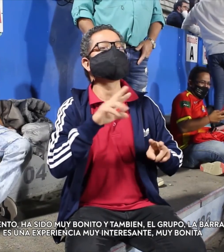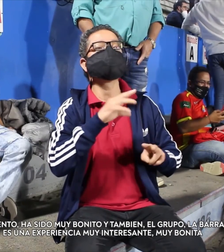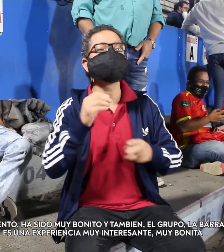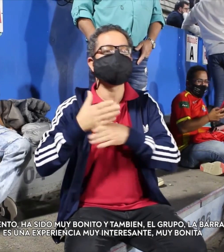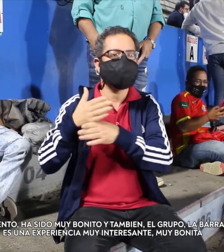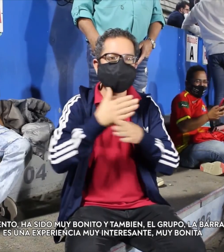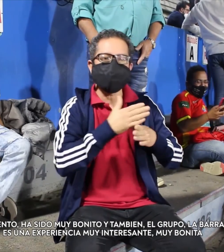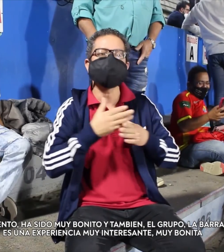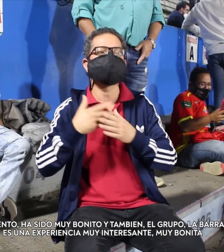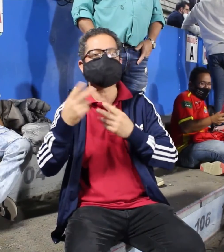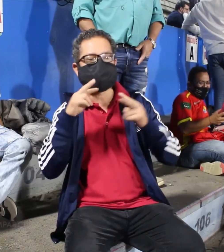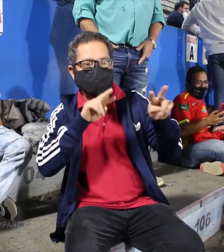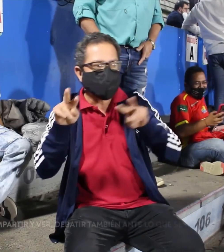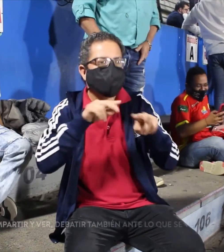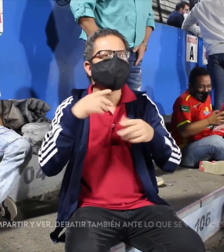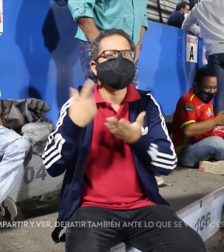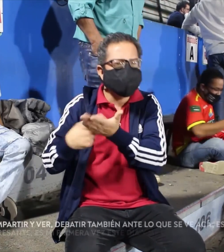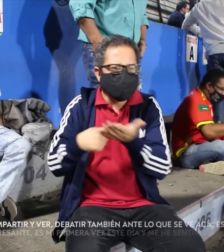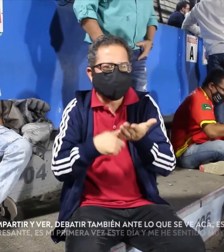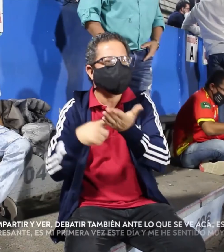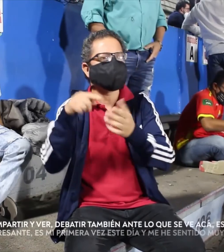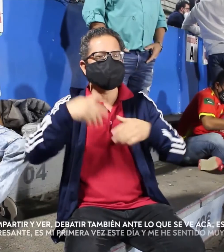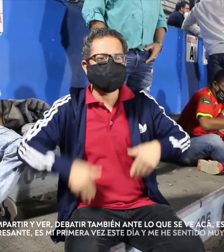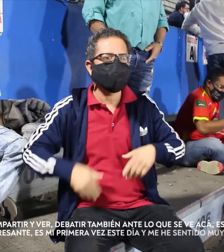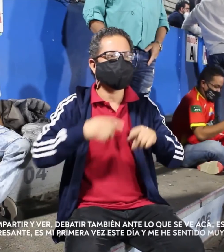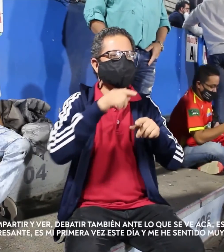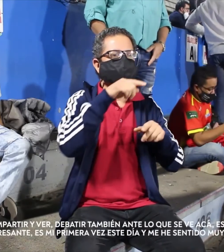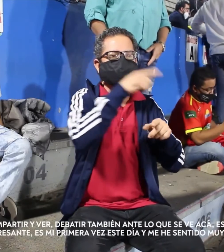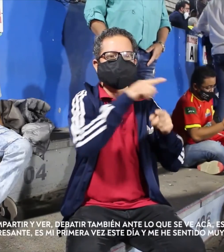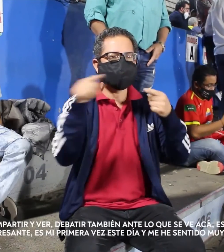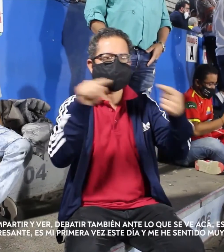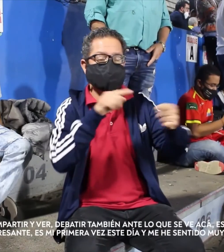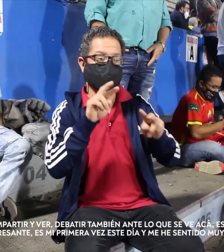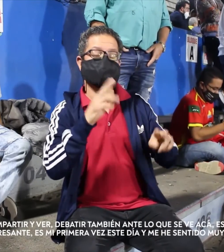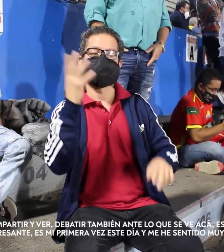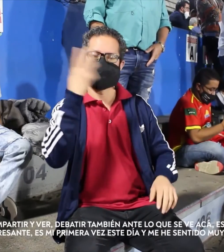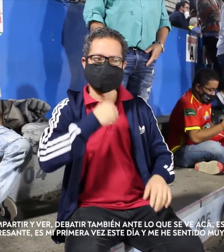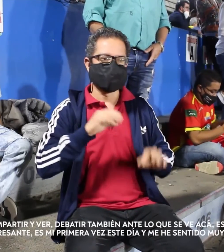interesante, muy bonita. Y pues bueno, compartir y ver, debatir también parte